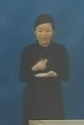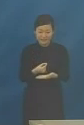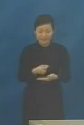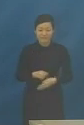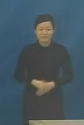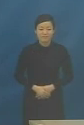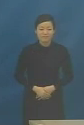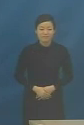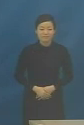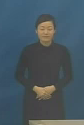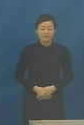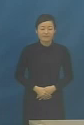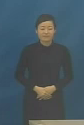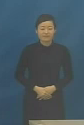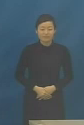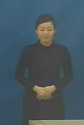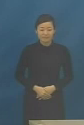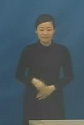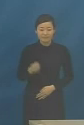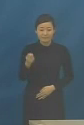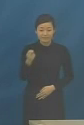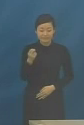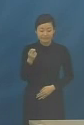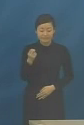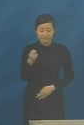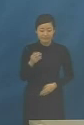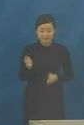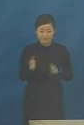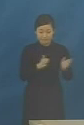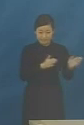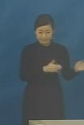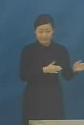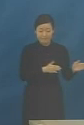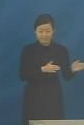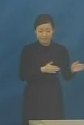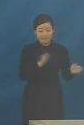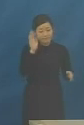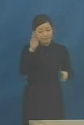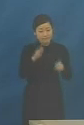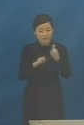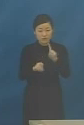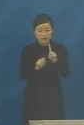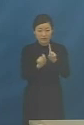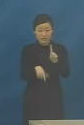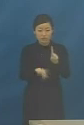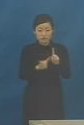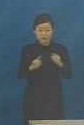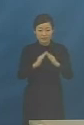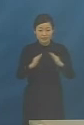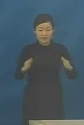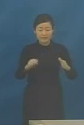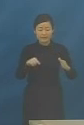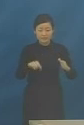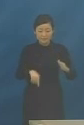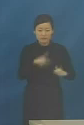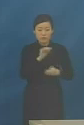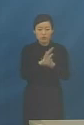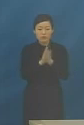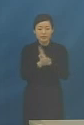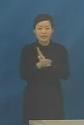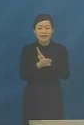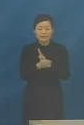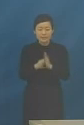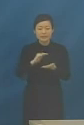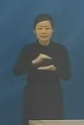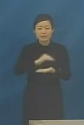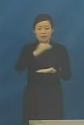それから来たるあの11月すでに開会する議会に鳥取県盛土等に係る書面の安全